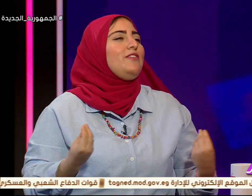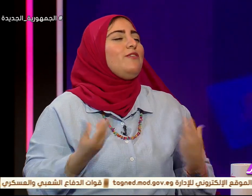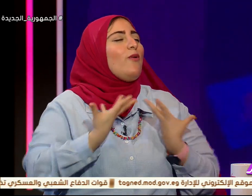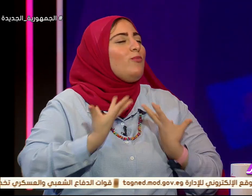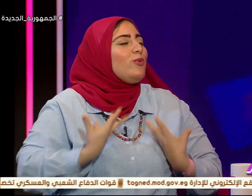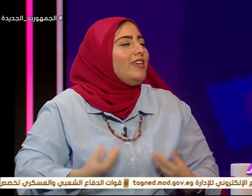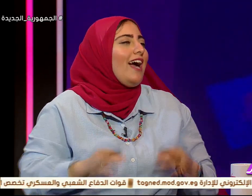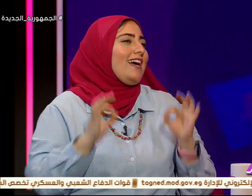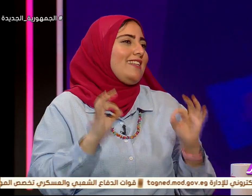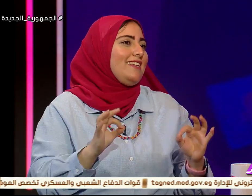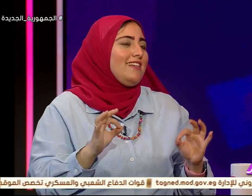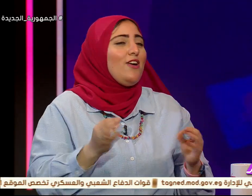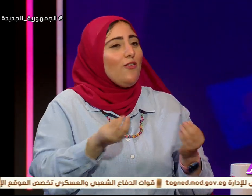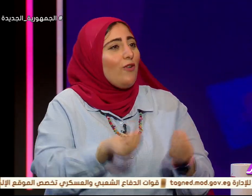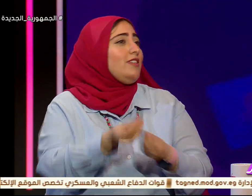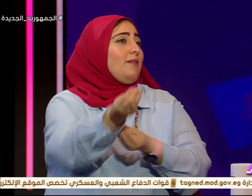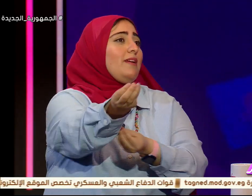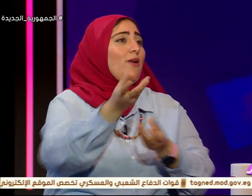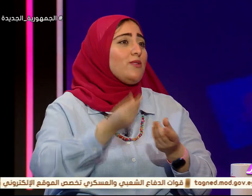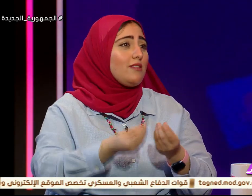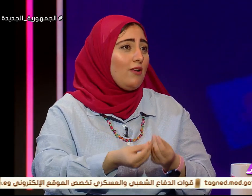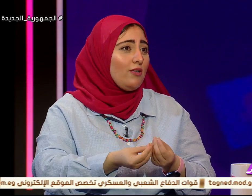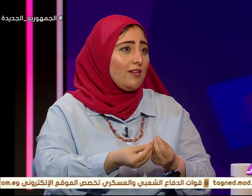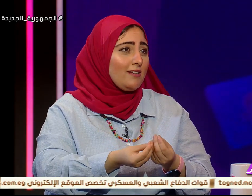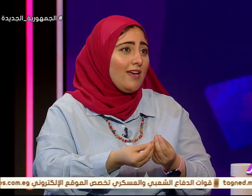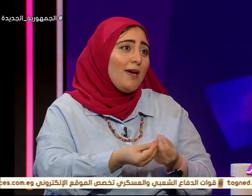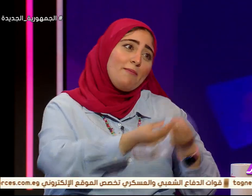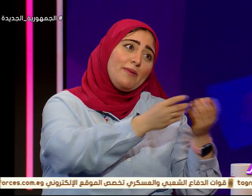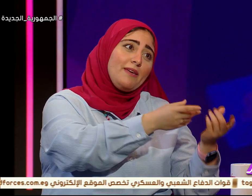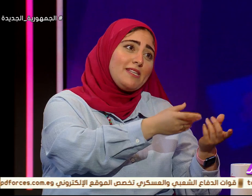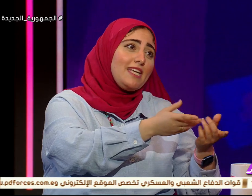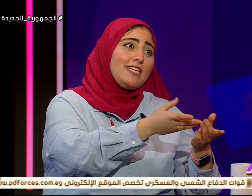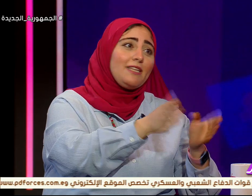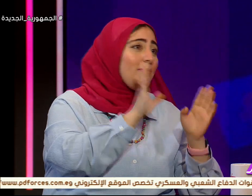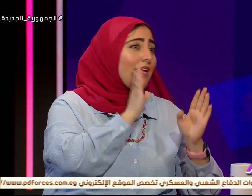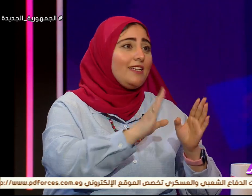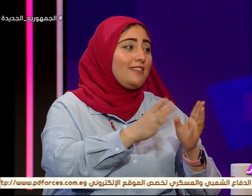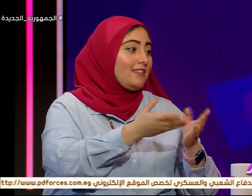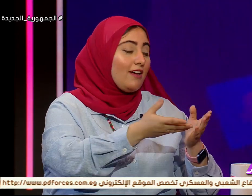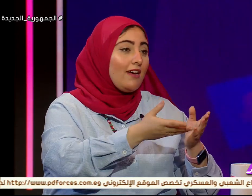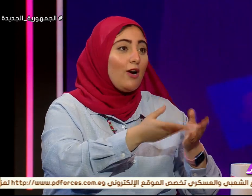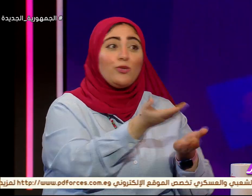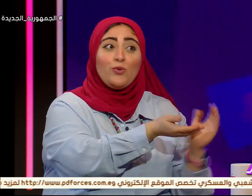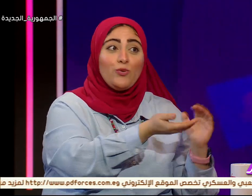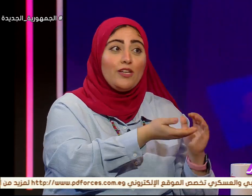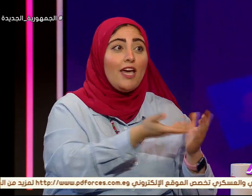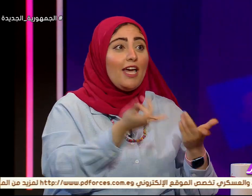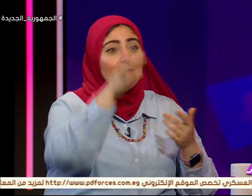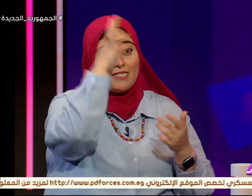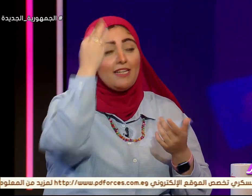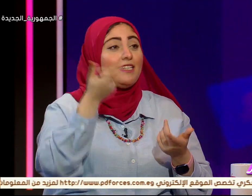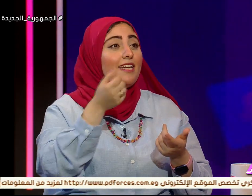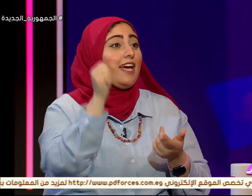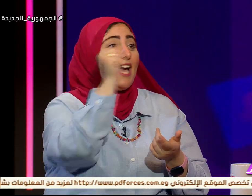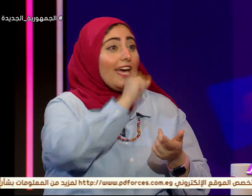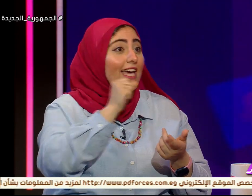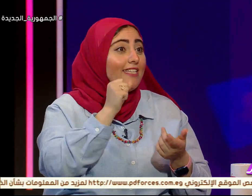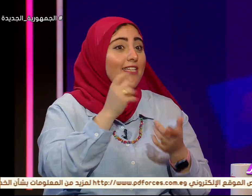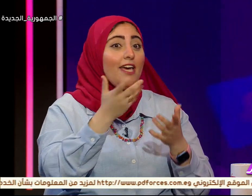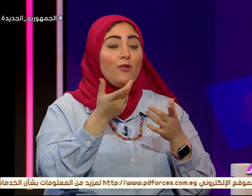وخفيفه ومريحه جدا، فقلت طب انا هوصلها لك بمثلا دبلجه كرتون، مثلا اغاني،